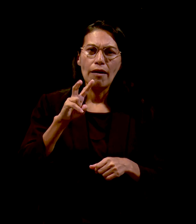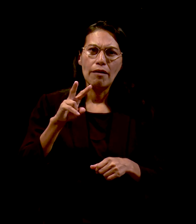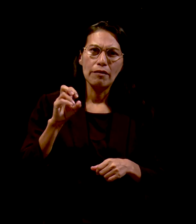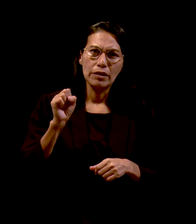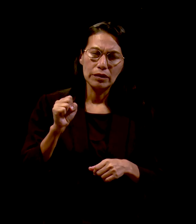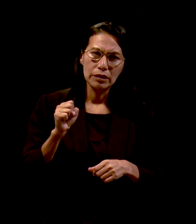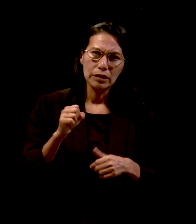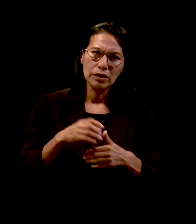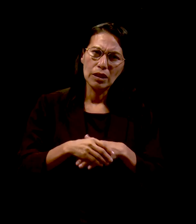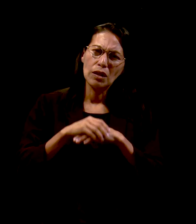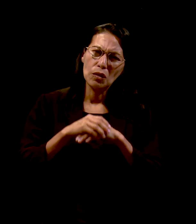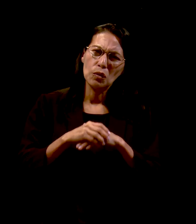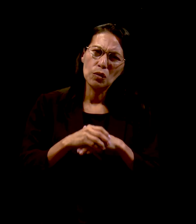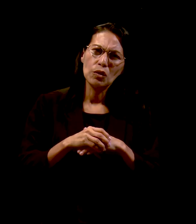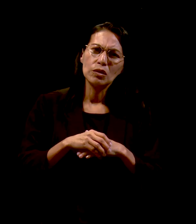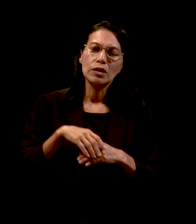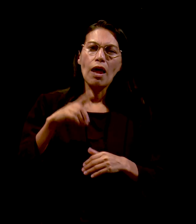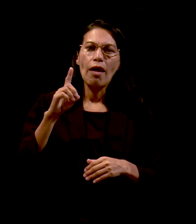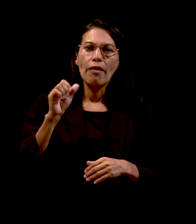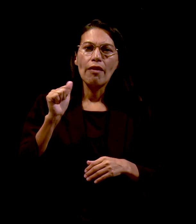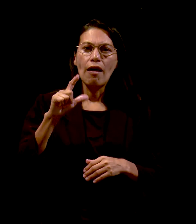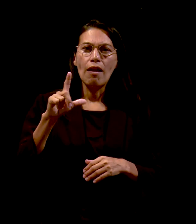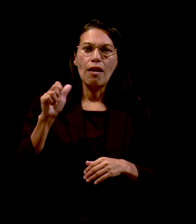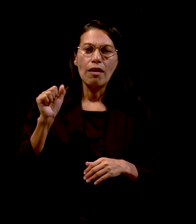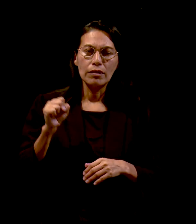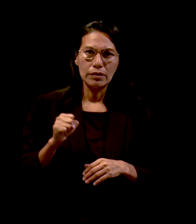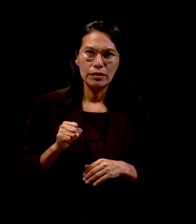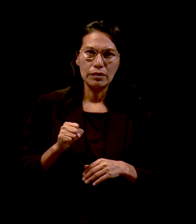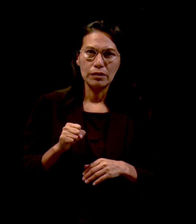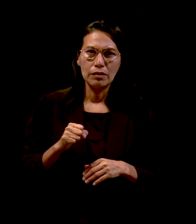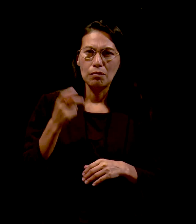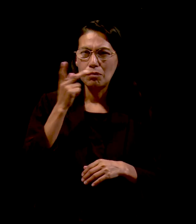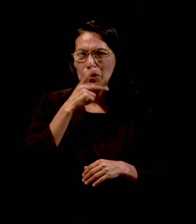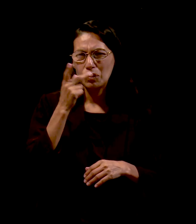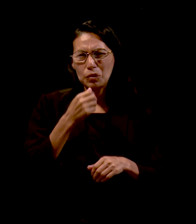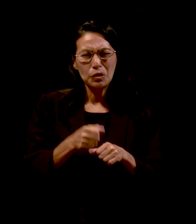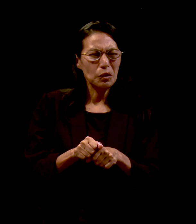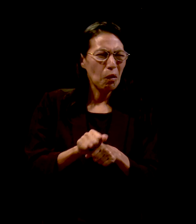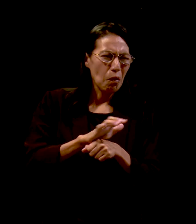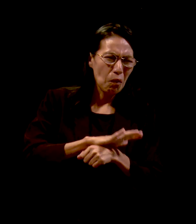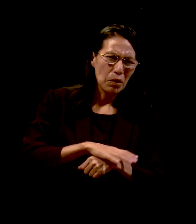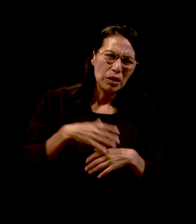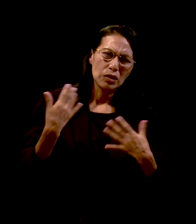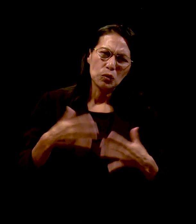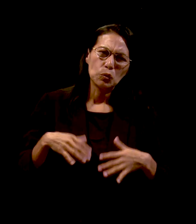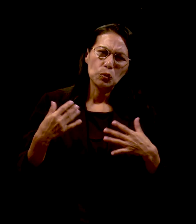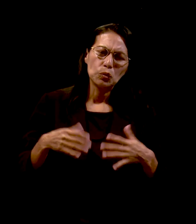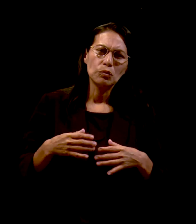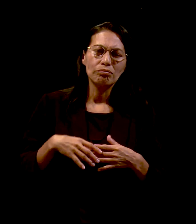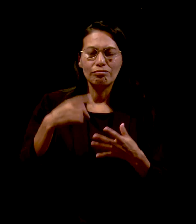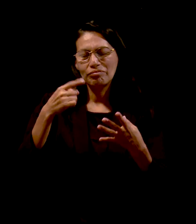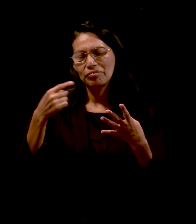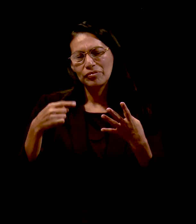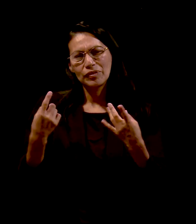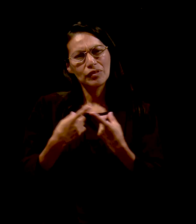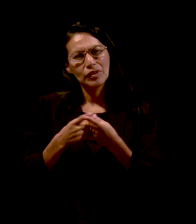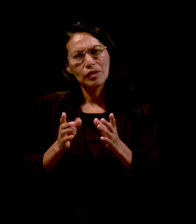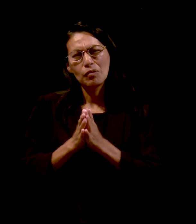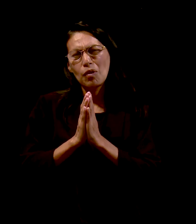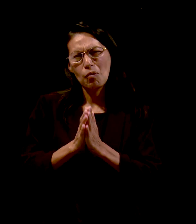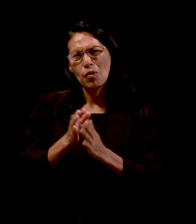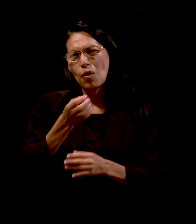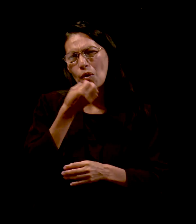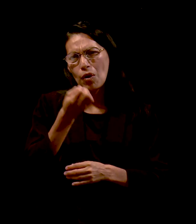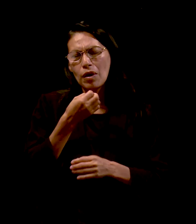dallas oremos por la hermandad de pastores con claro que sí lita el hielo